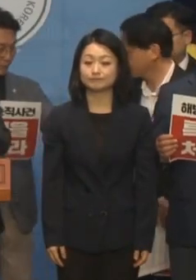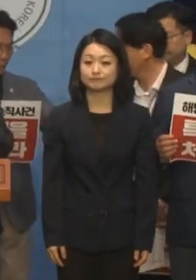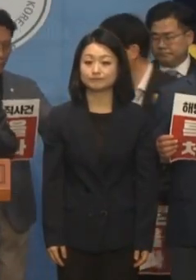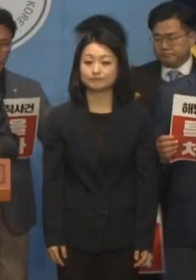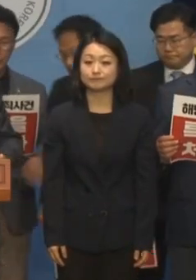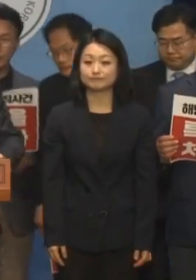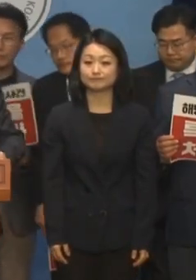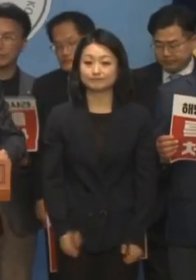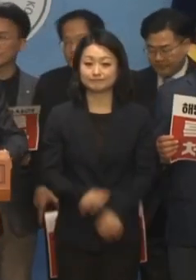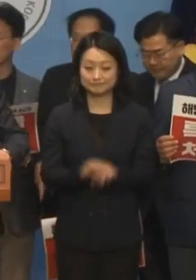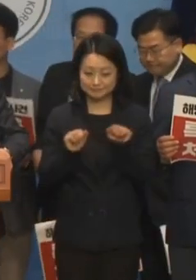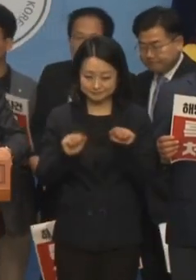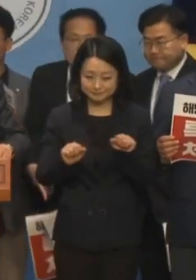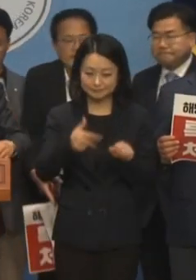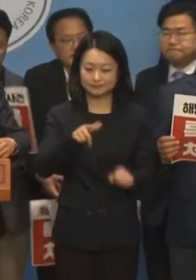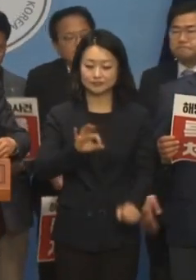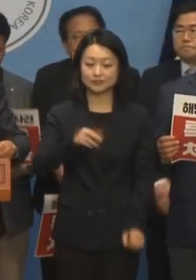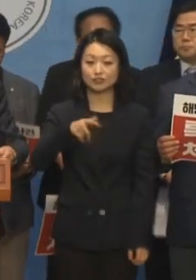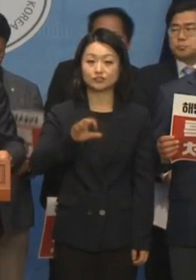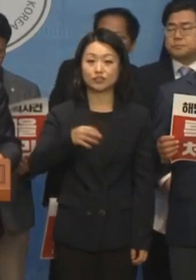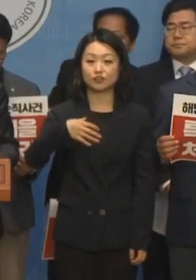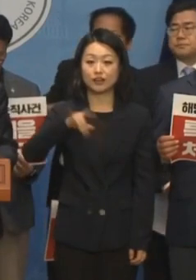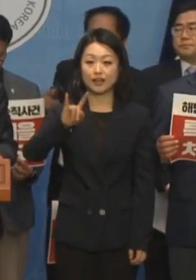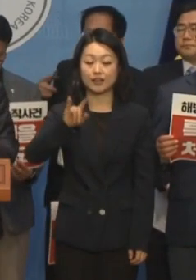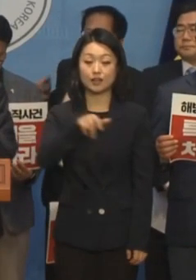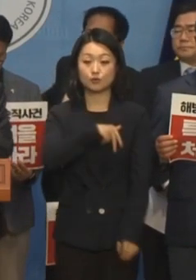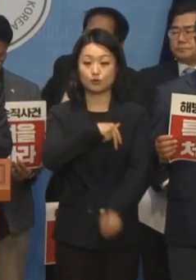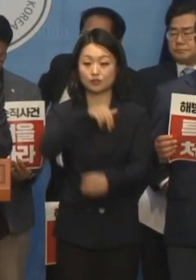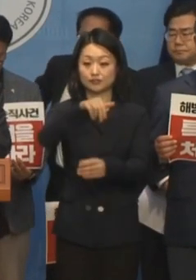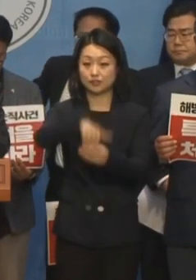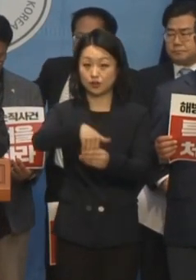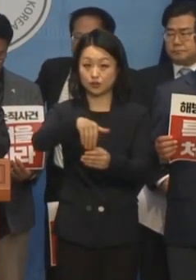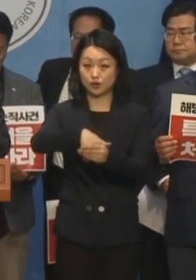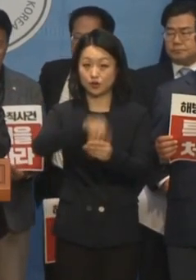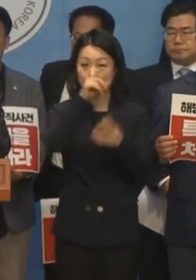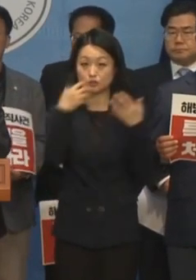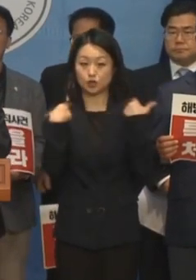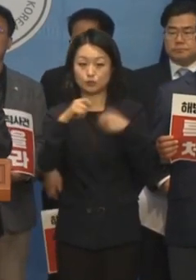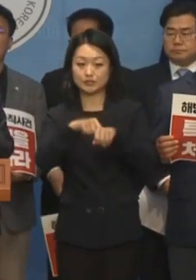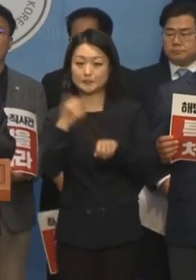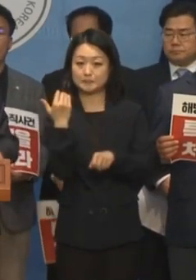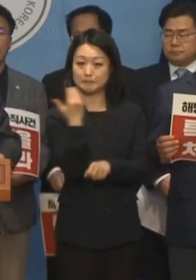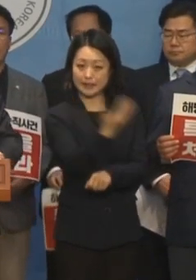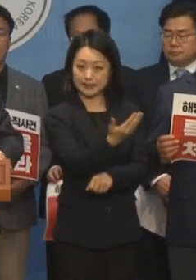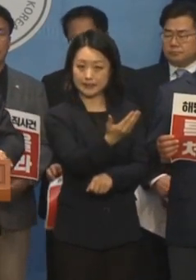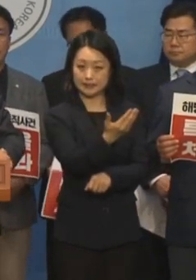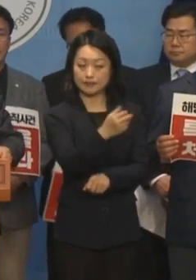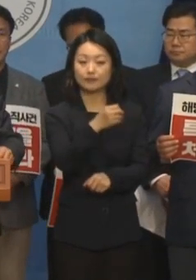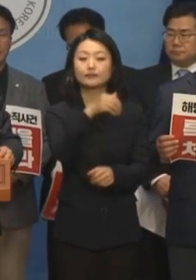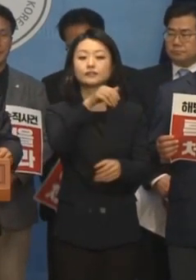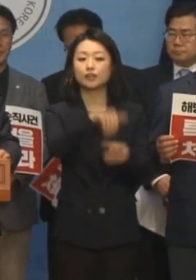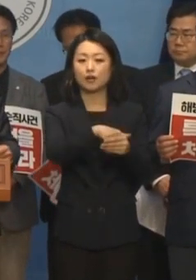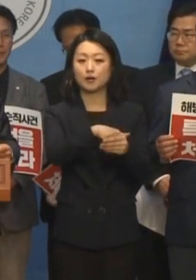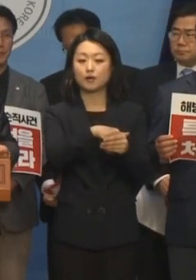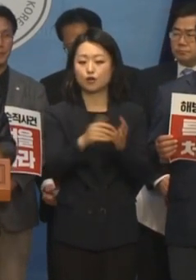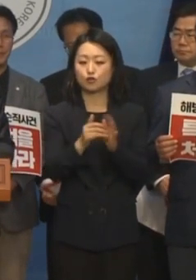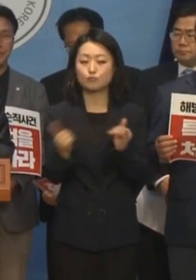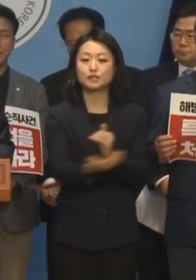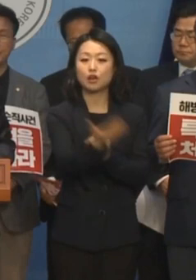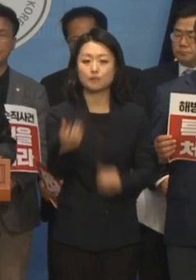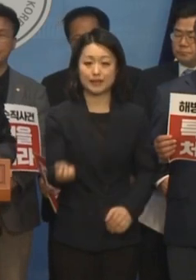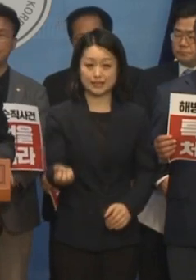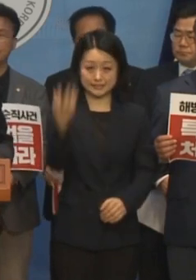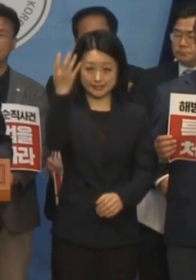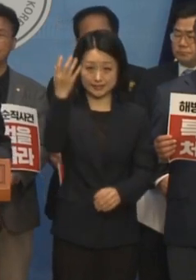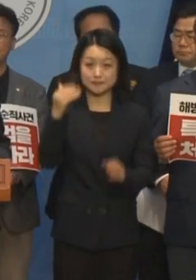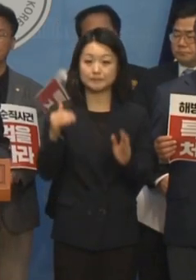네, 정청래입니다. 이번 총선은 정권 심판 선거였고 국민 승리